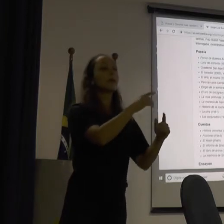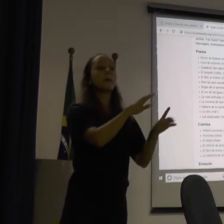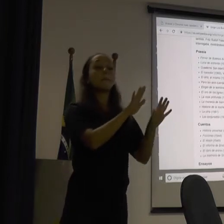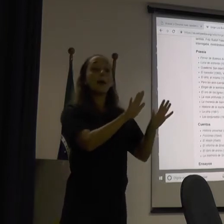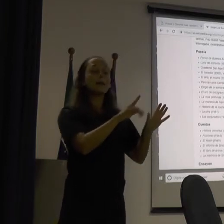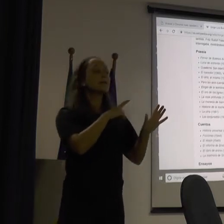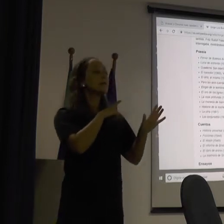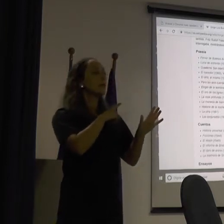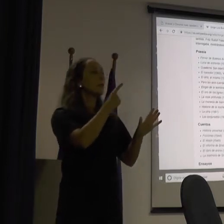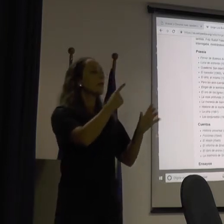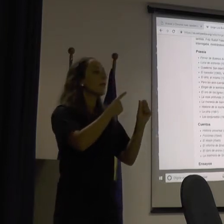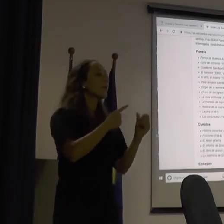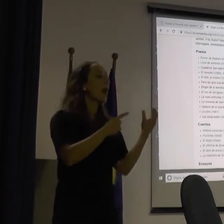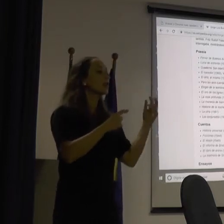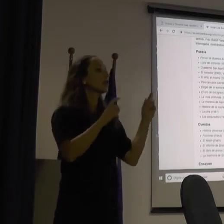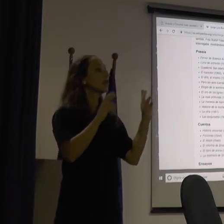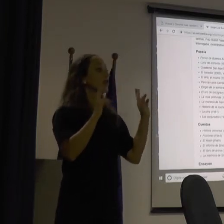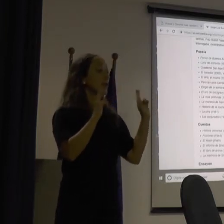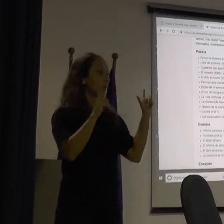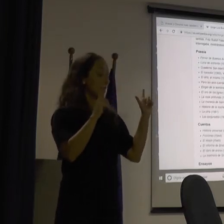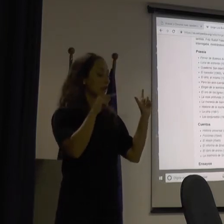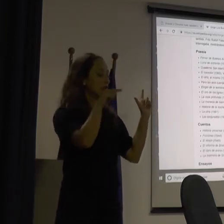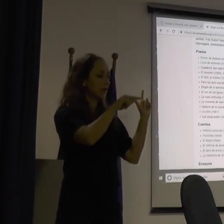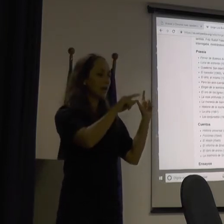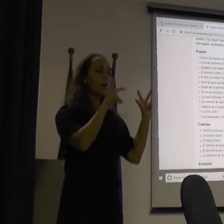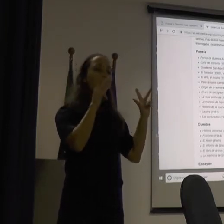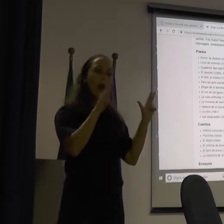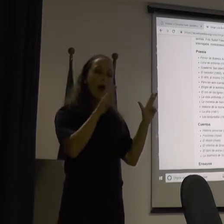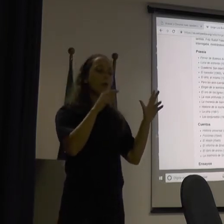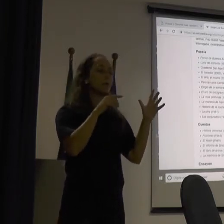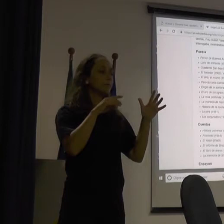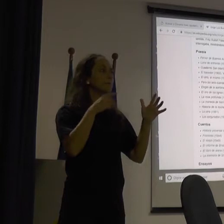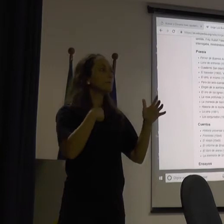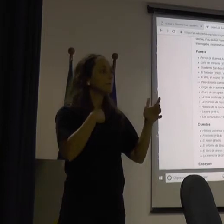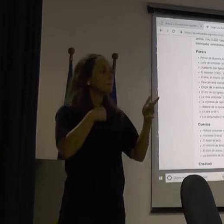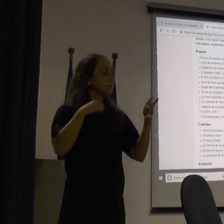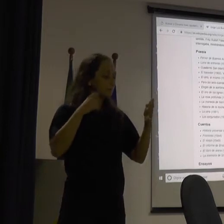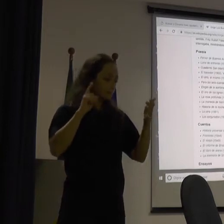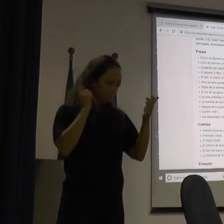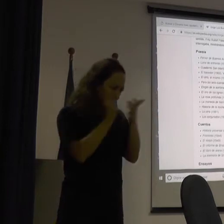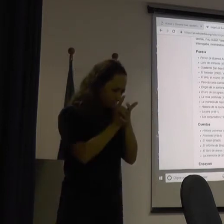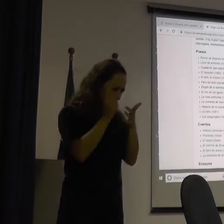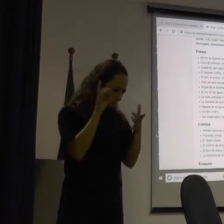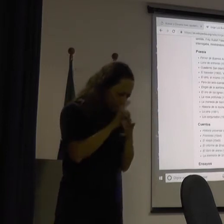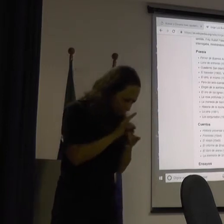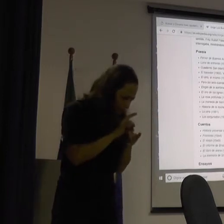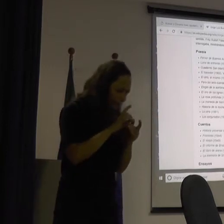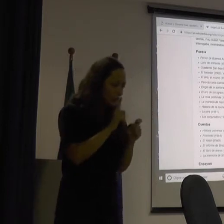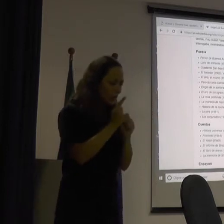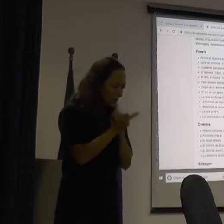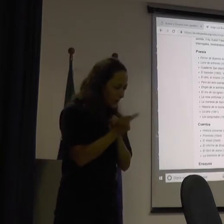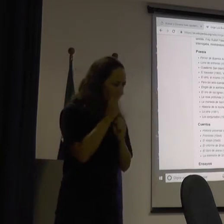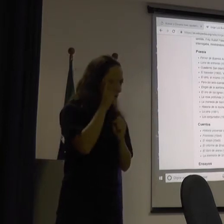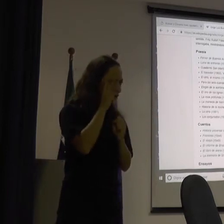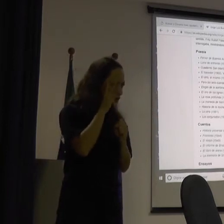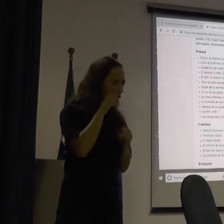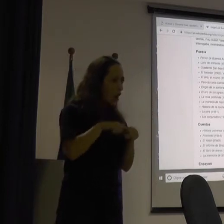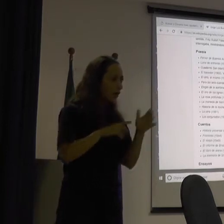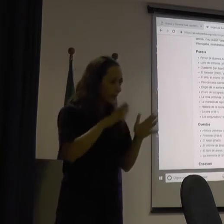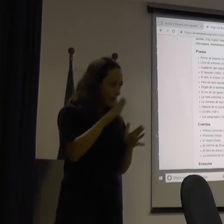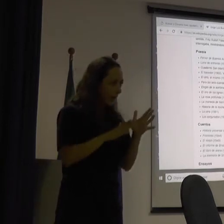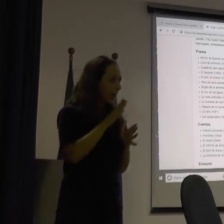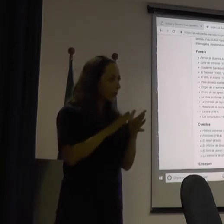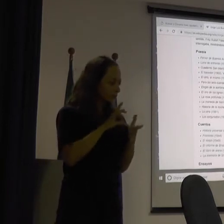pela geografia e pela história e pelo tempo, né? Mas o Basho tem um livro de viagem que chama